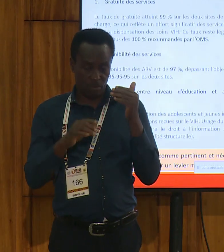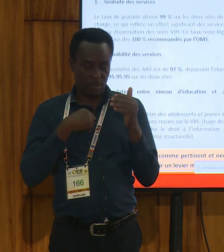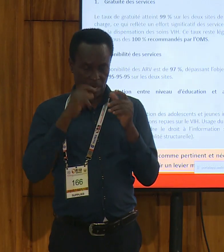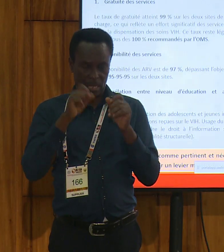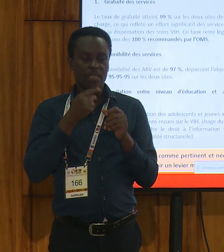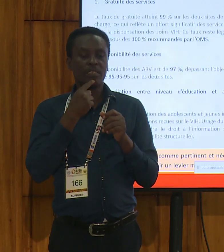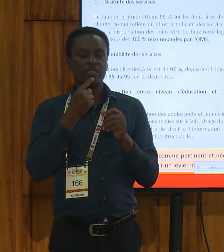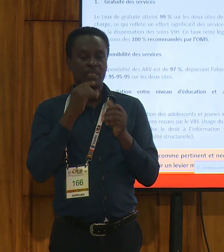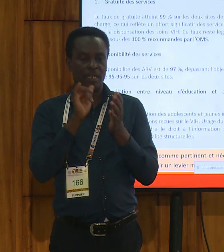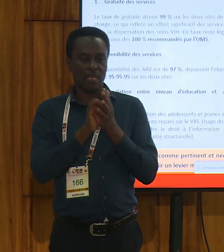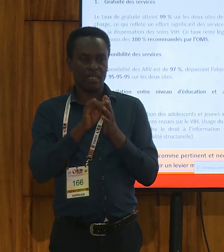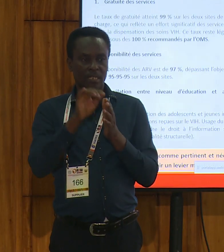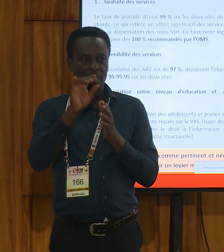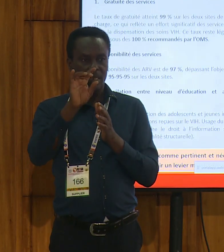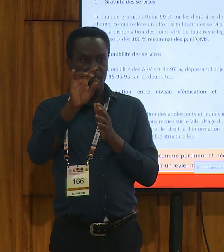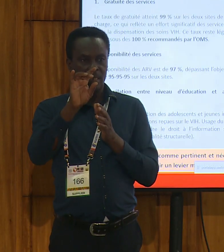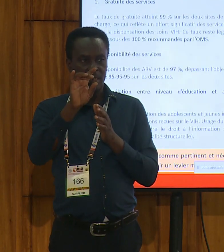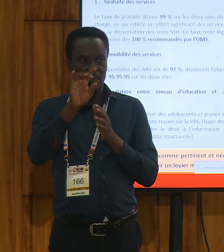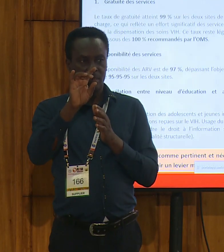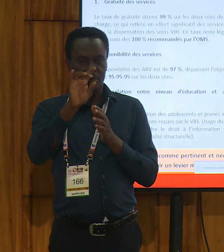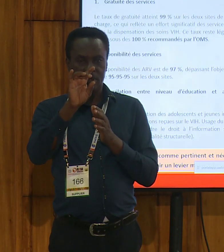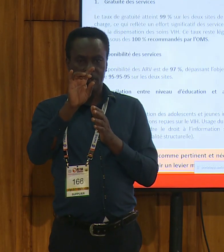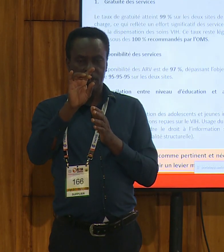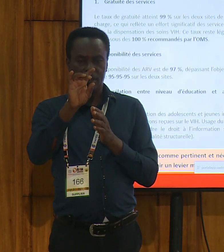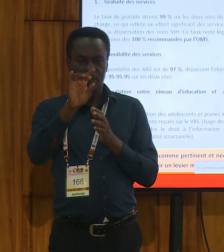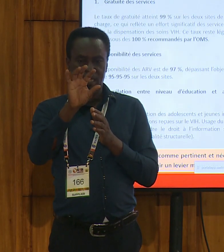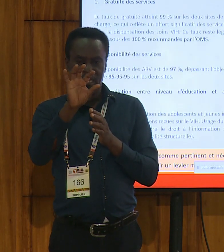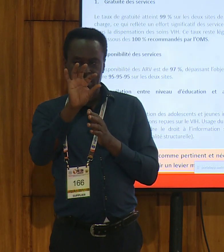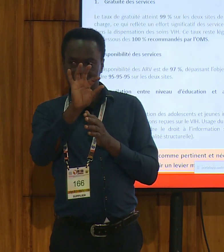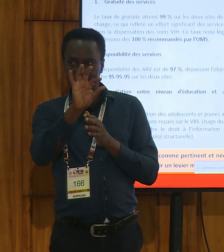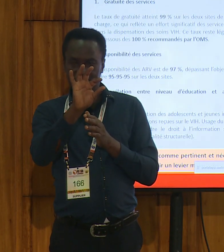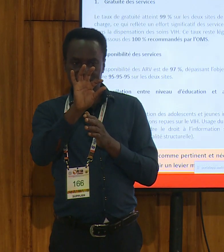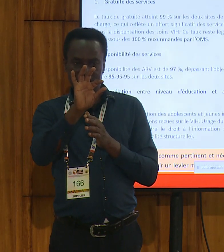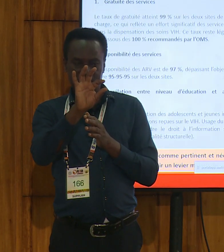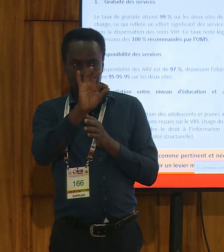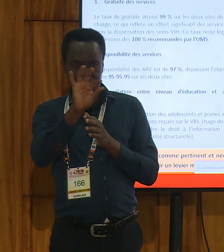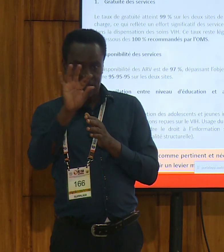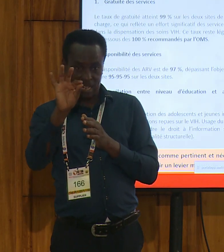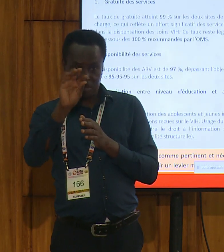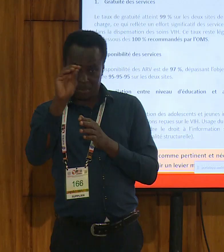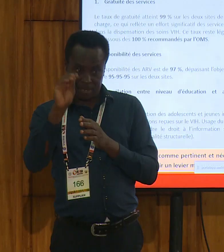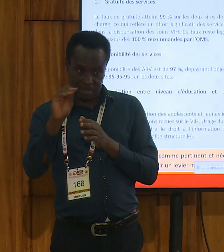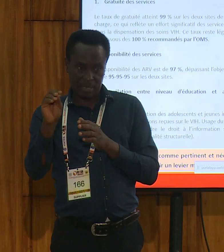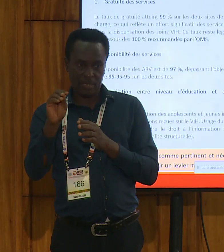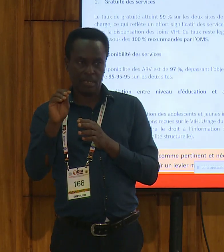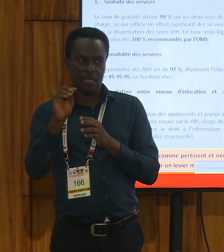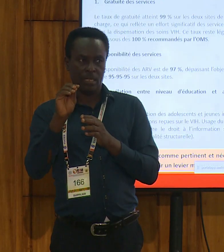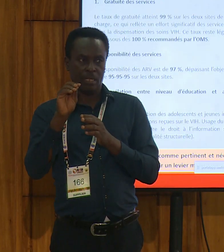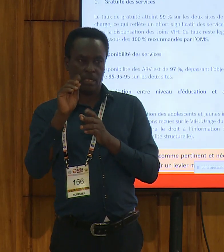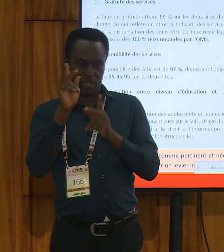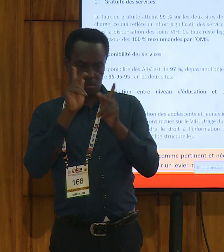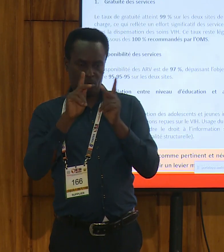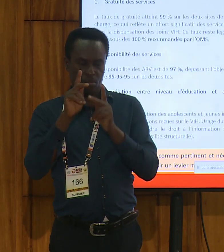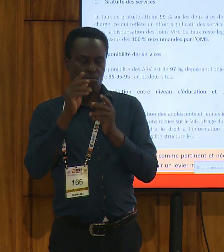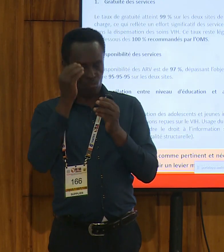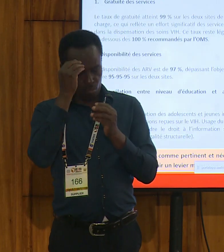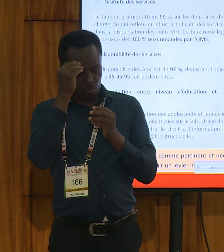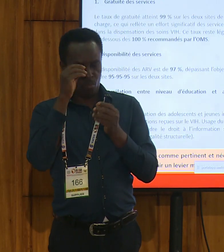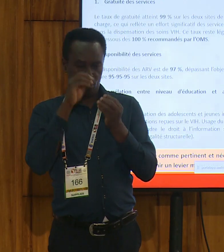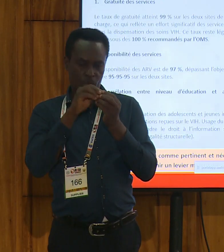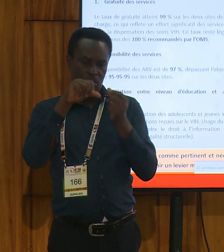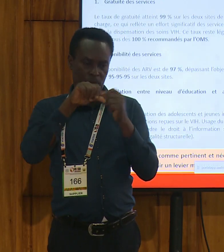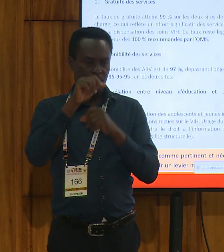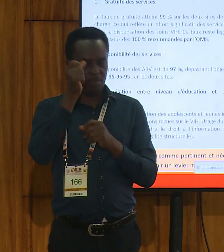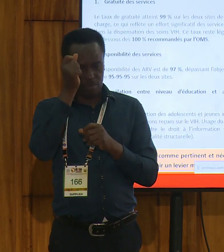que 99% sur les 2 sites de prise en charge reflètent les efforts significatifs sur le service public.